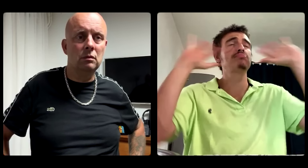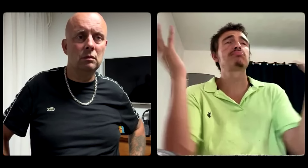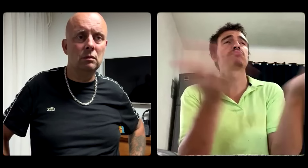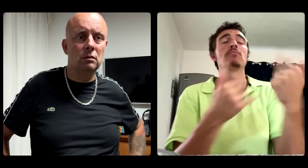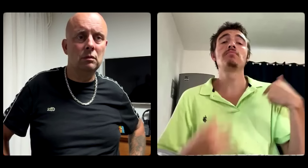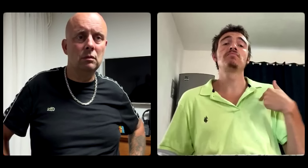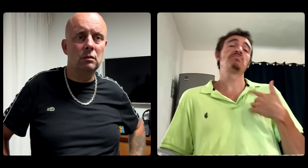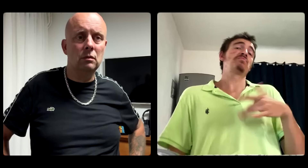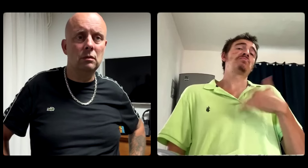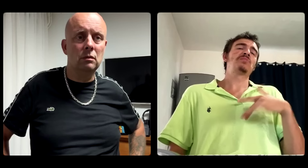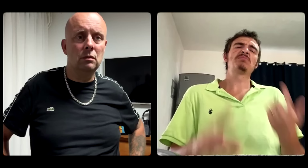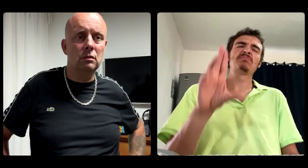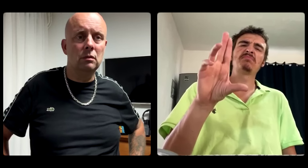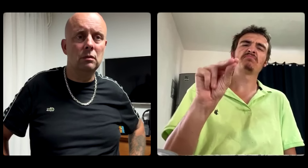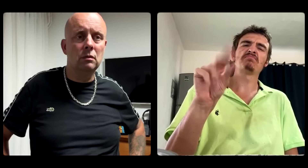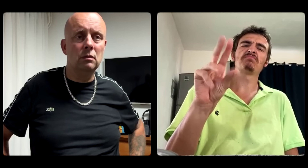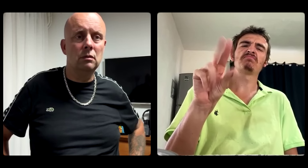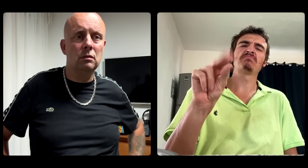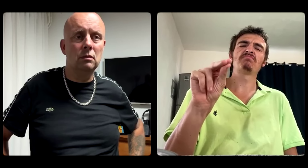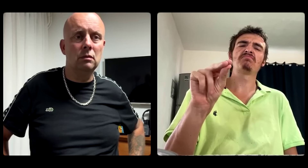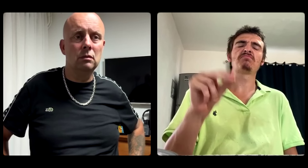Ik heb mijn tanden gebleven.